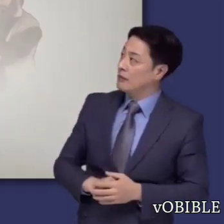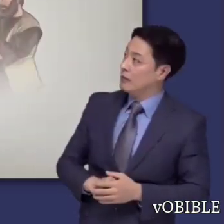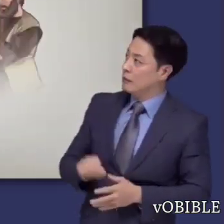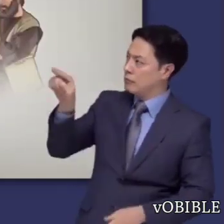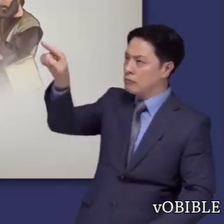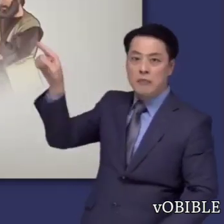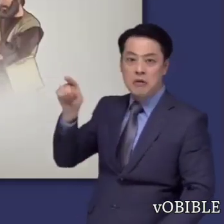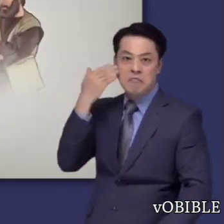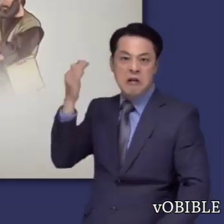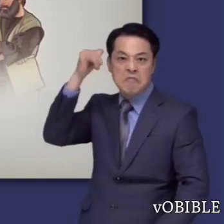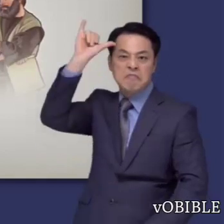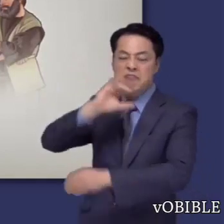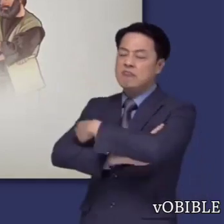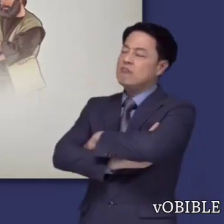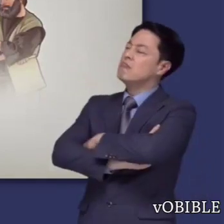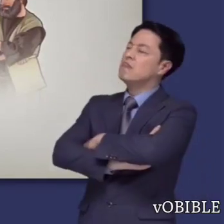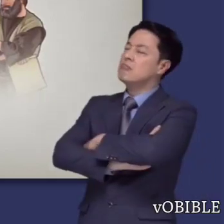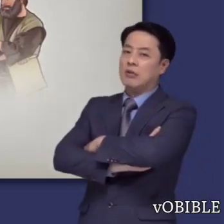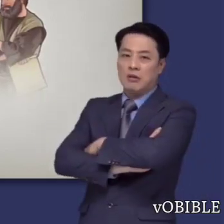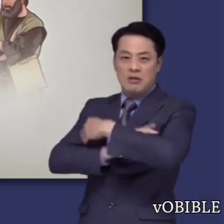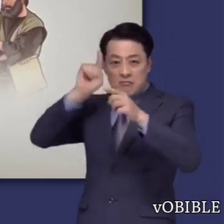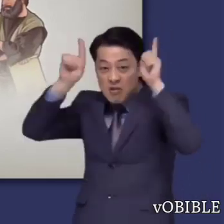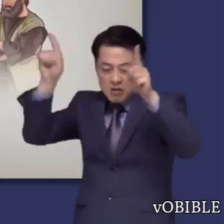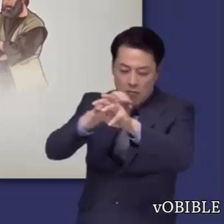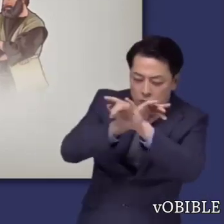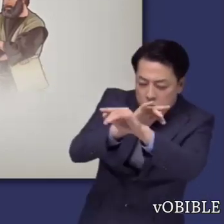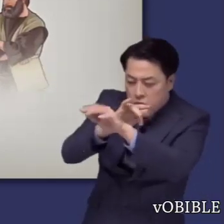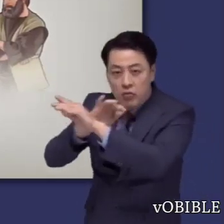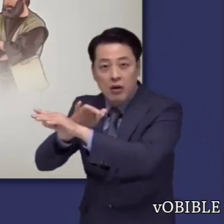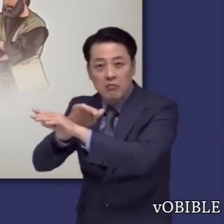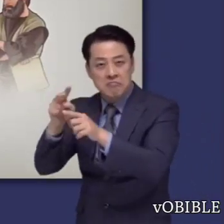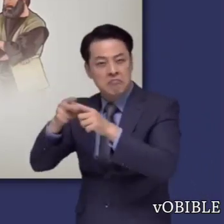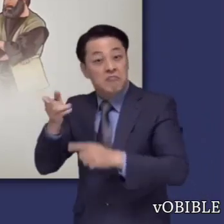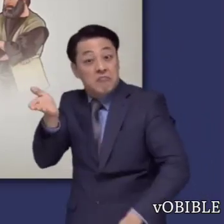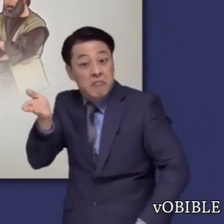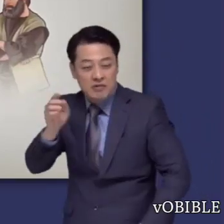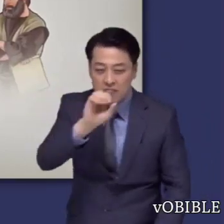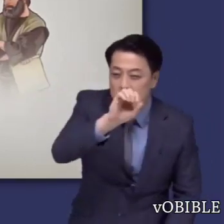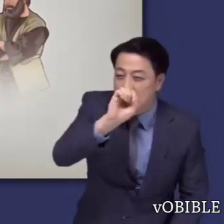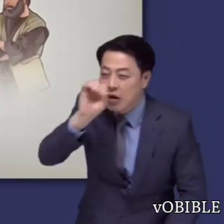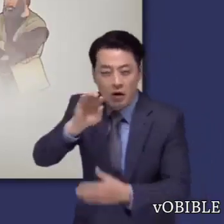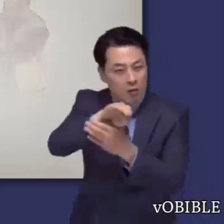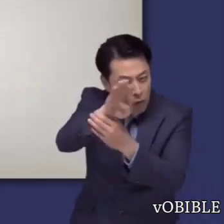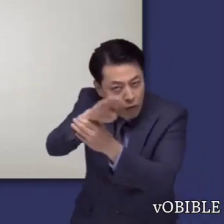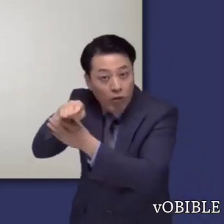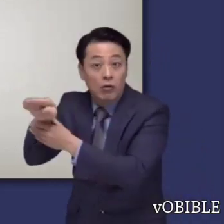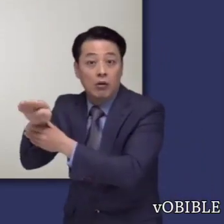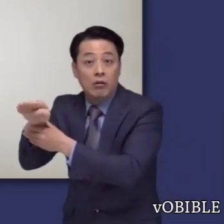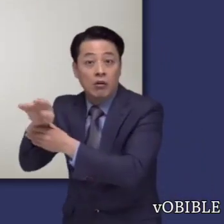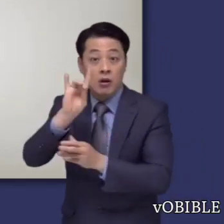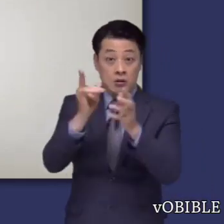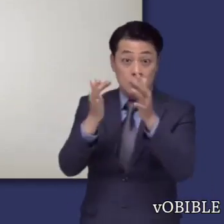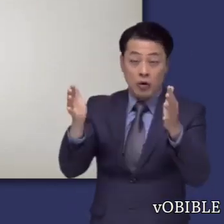他也告诉提多要严厉地责备那些试图误导弟兄的人。例如，有些